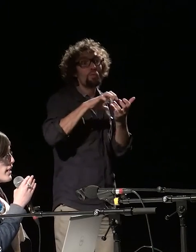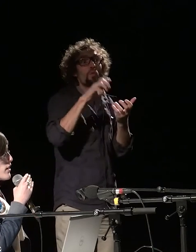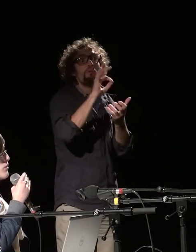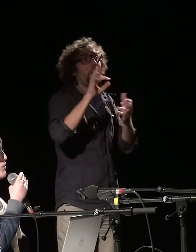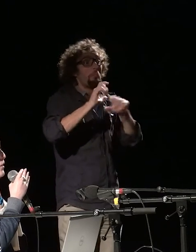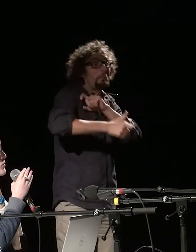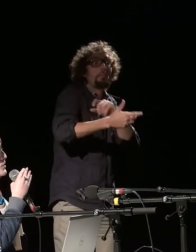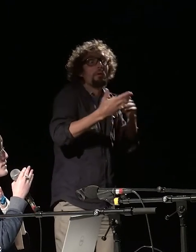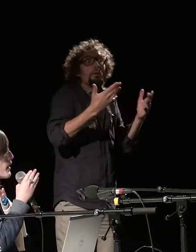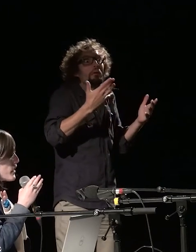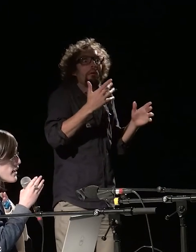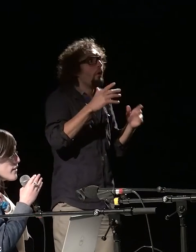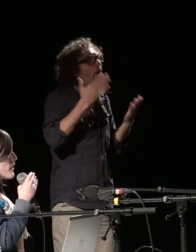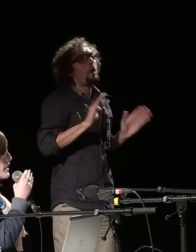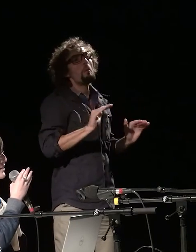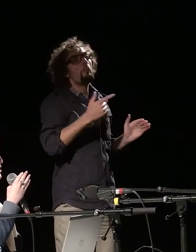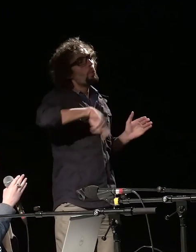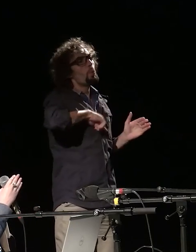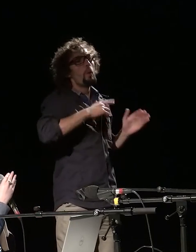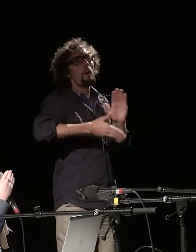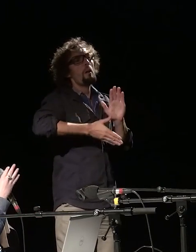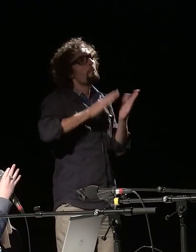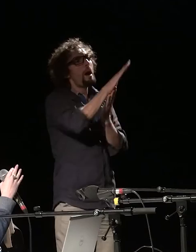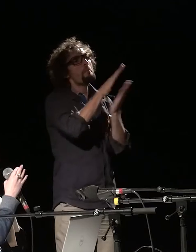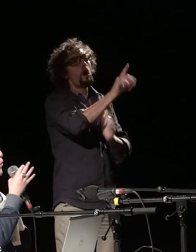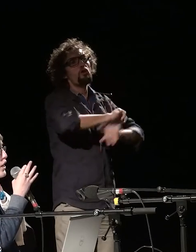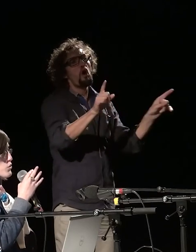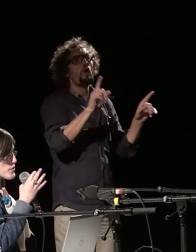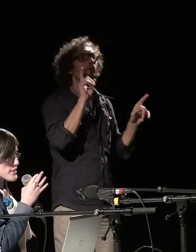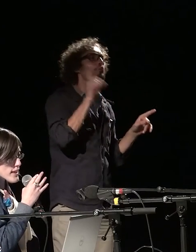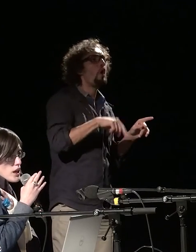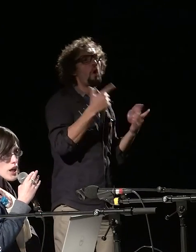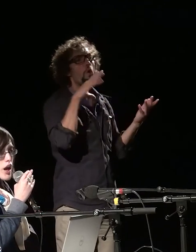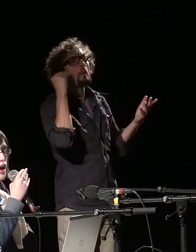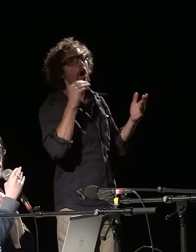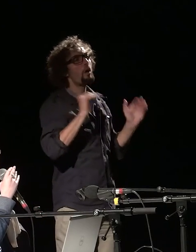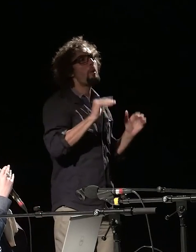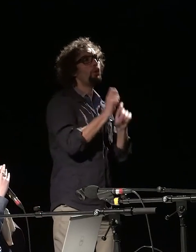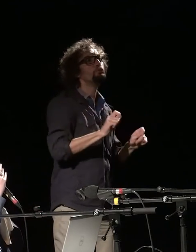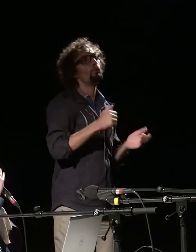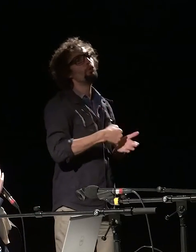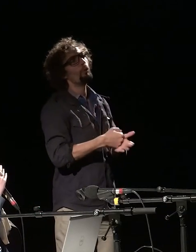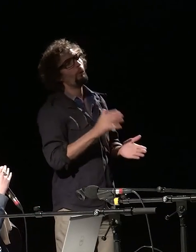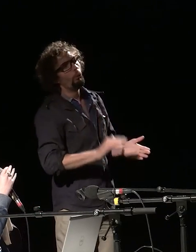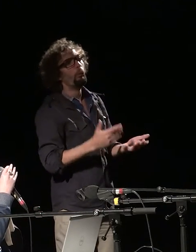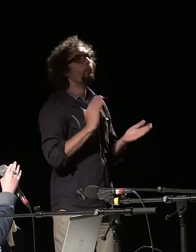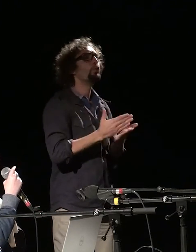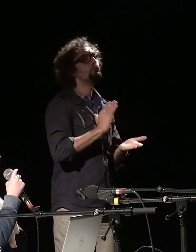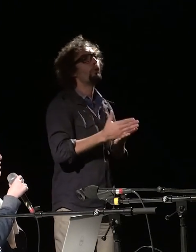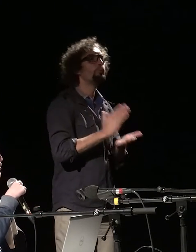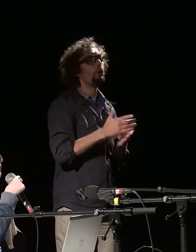temps des Lumières, on n'est pas des barbares, on va arrêter de déchiqueter les gens. C'était un peu en gros, l'argument, c'était ça. Pour faire